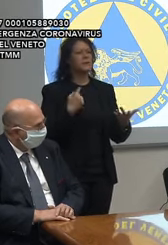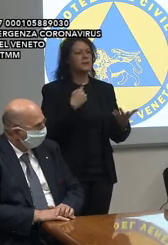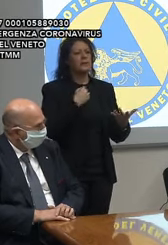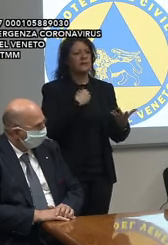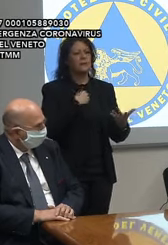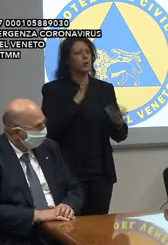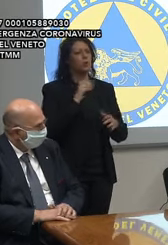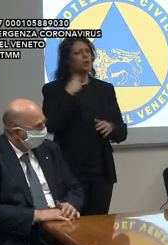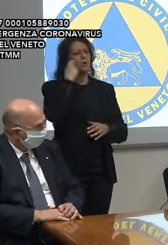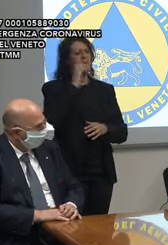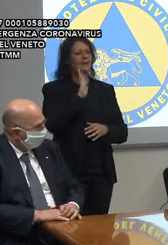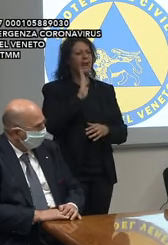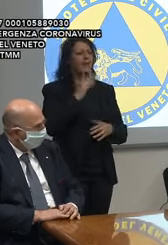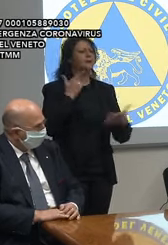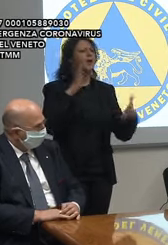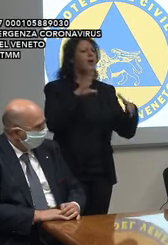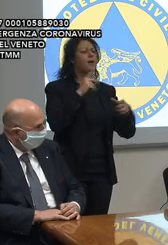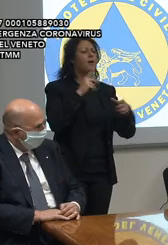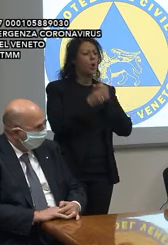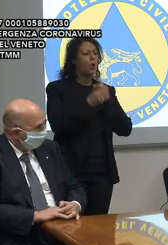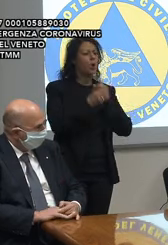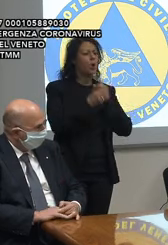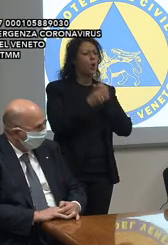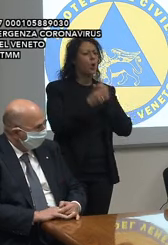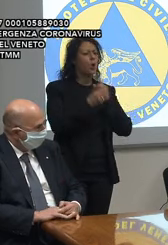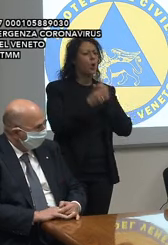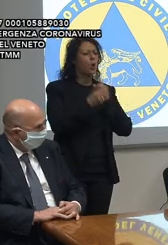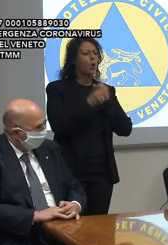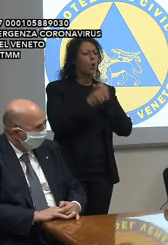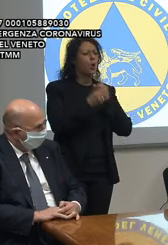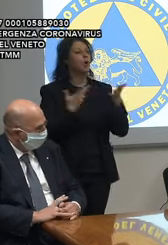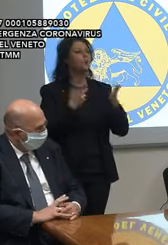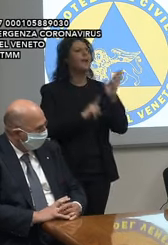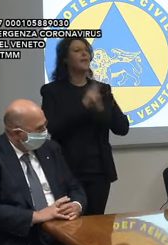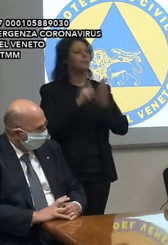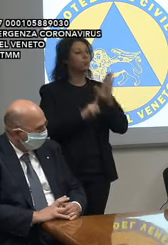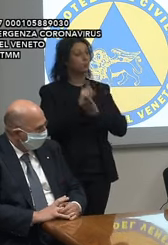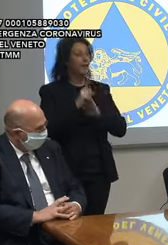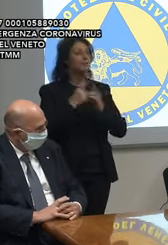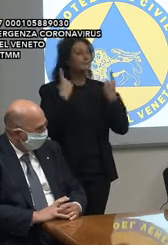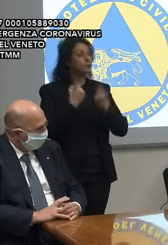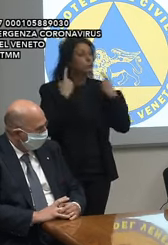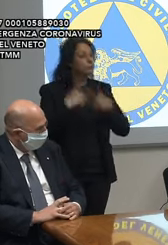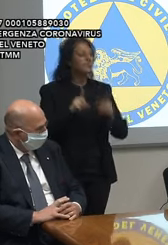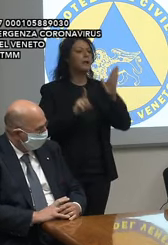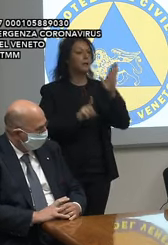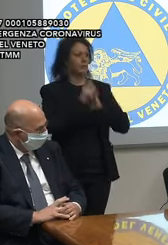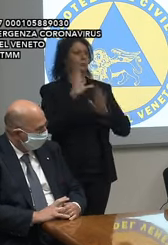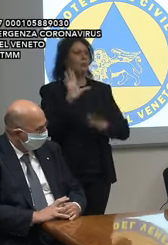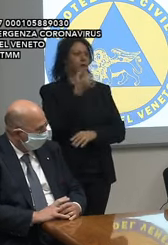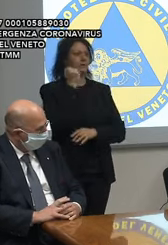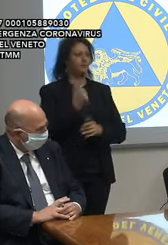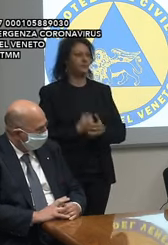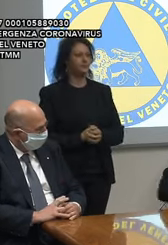mi interessano i risultati. In questo caso i risultati abbiamo ottenuti. Con l'aiuto dei miei